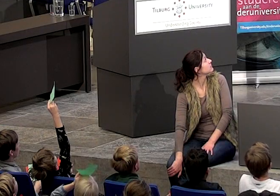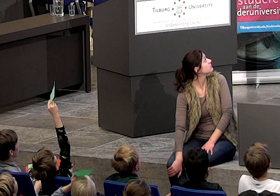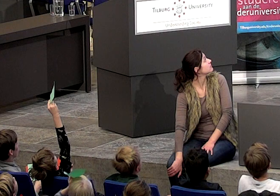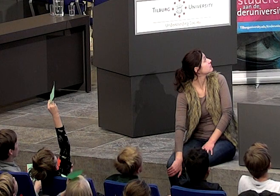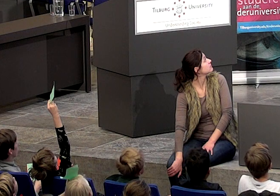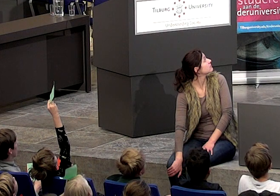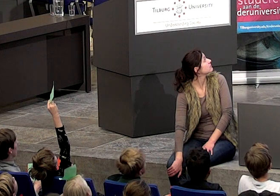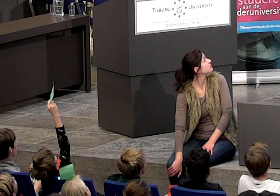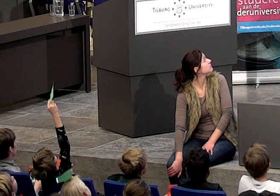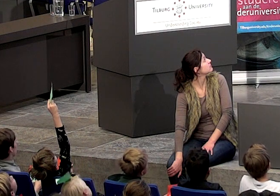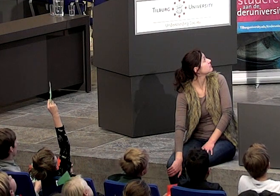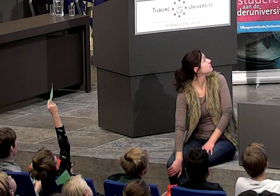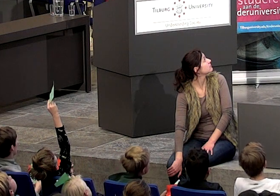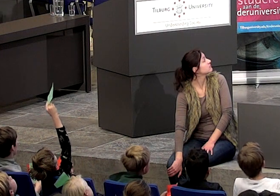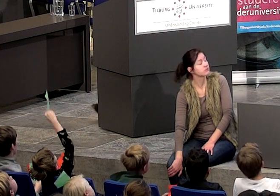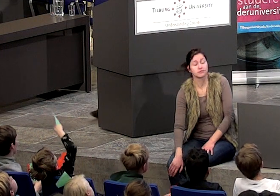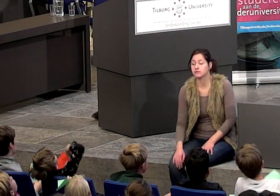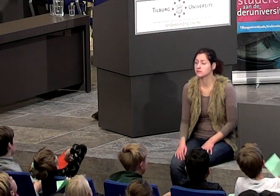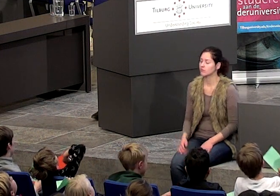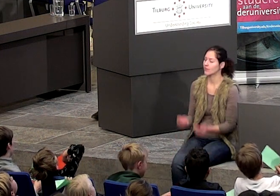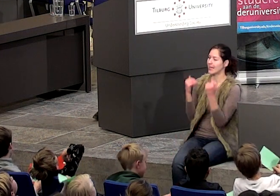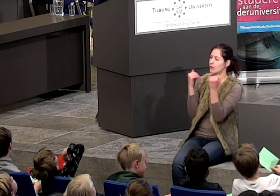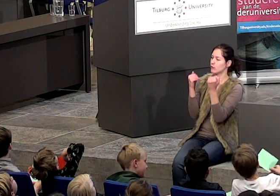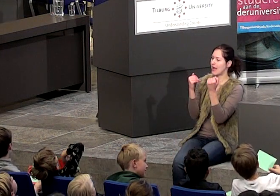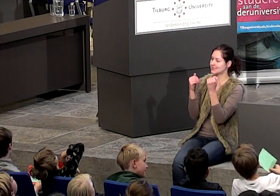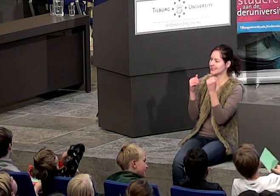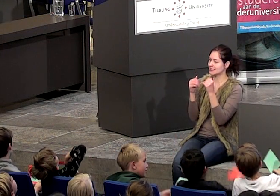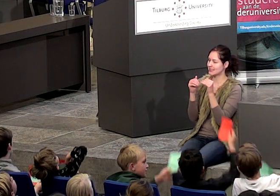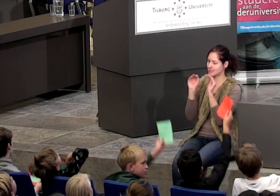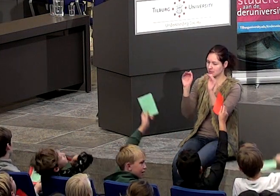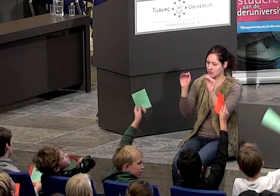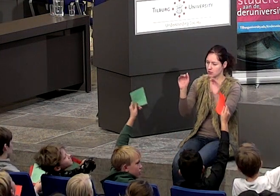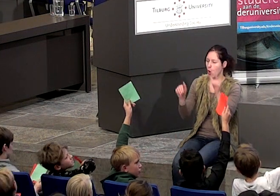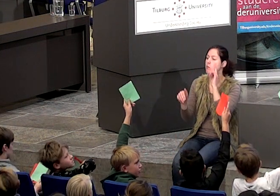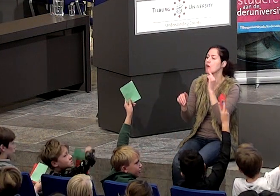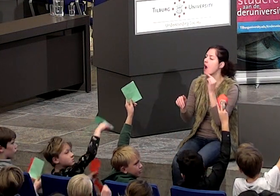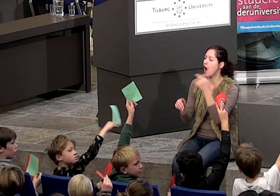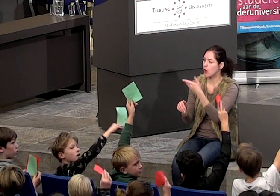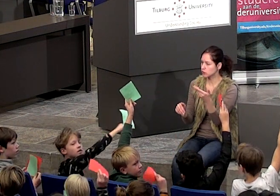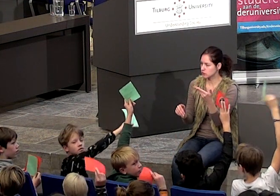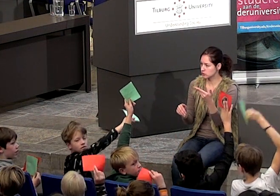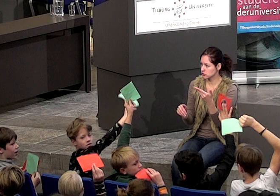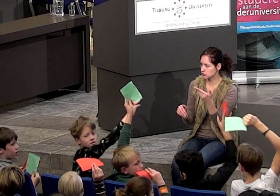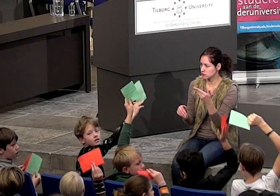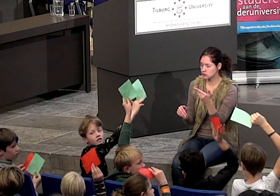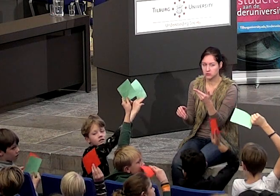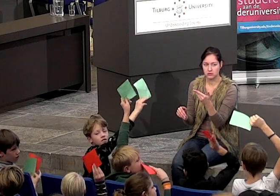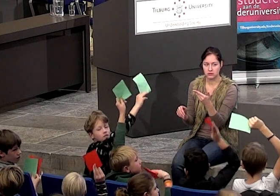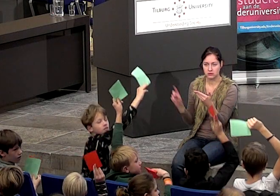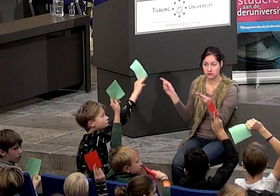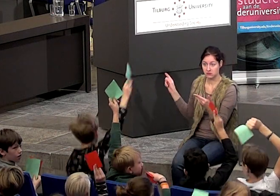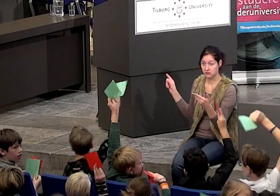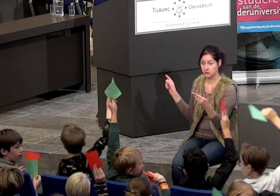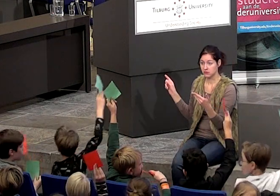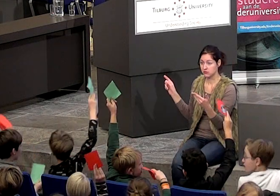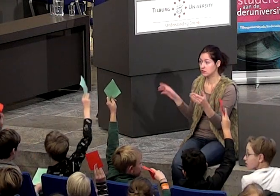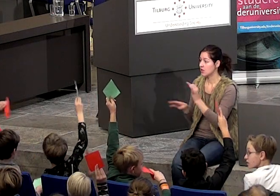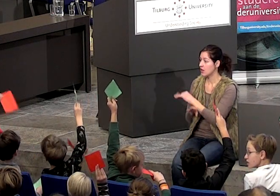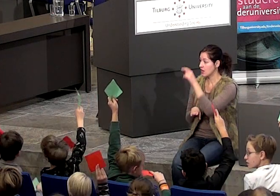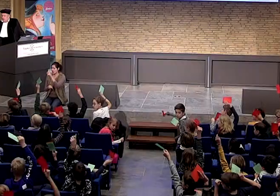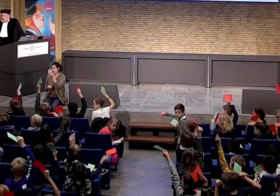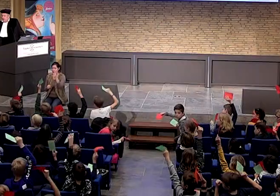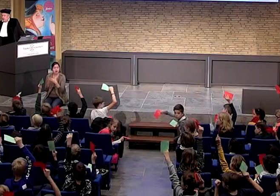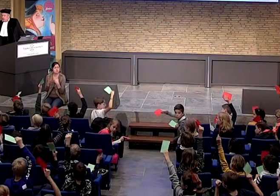95. Dat klopt ook weer. En het geven van informatie aan ouders. Mag ik even aan de leraren vragen, hebben